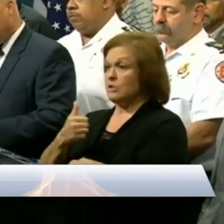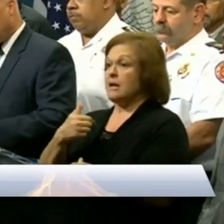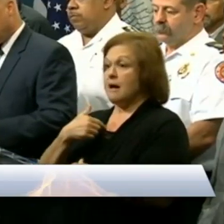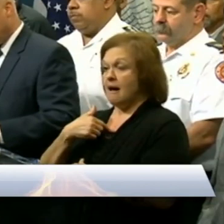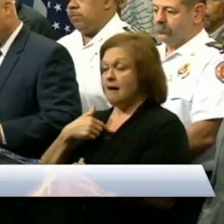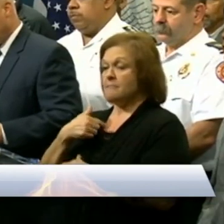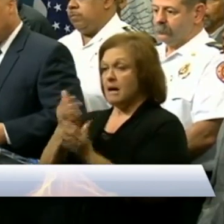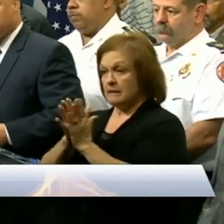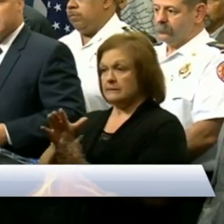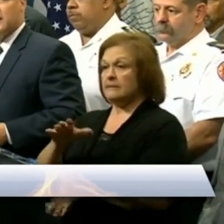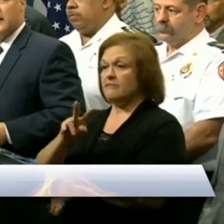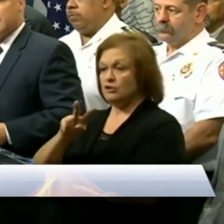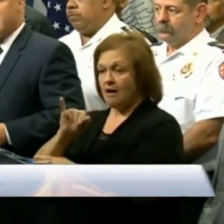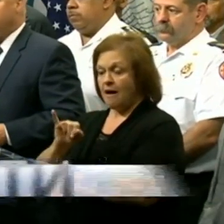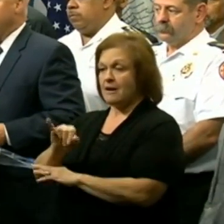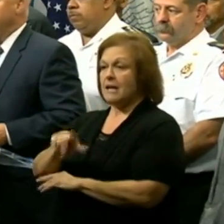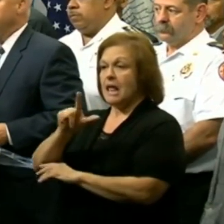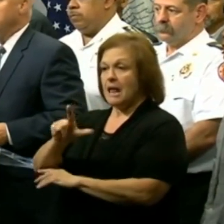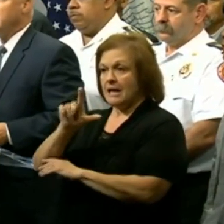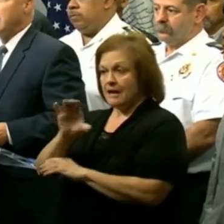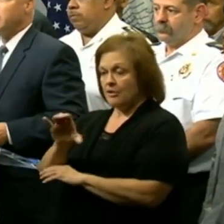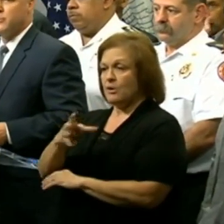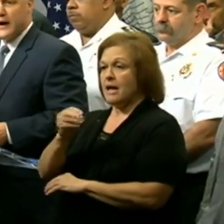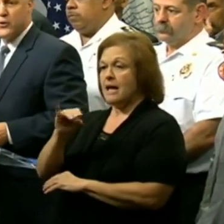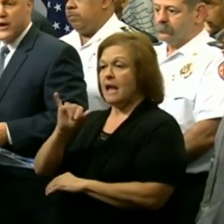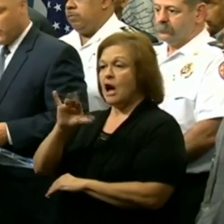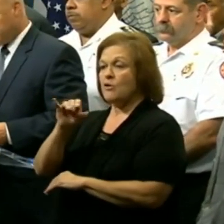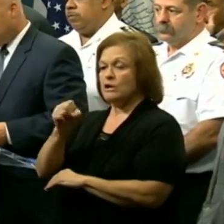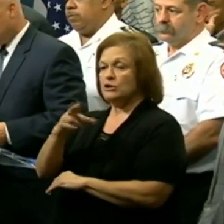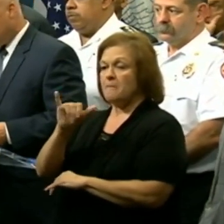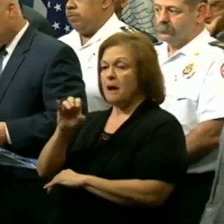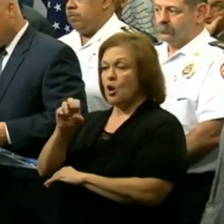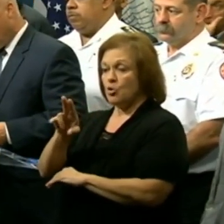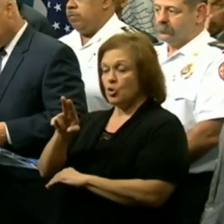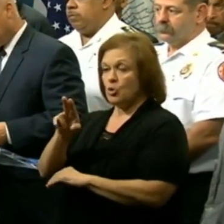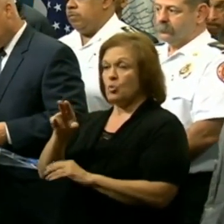эвакуации людей, проживающих в районах Венецианских островов, озера Катрин и Ирландской долины.